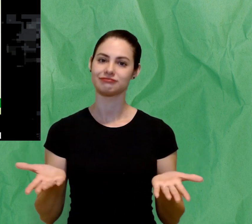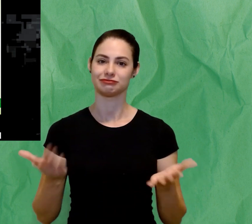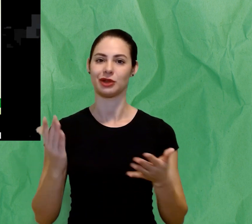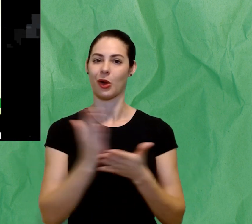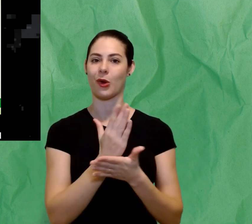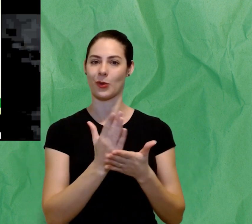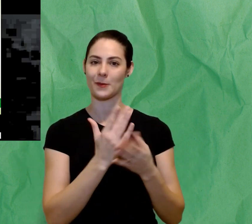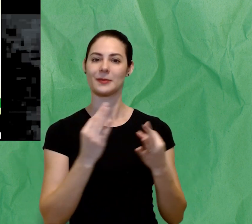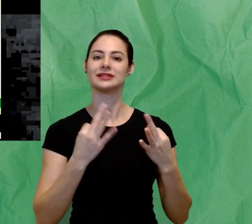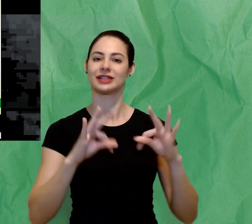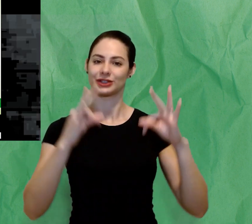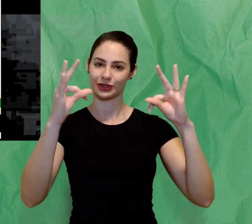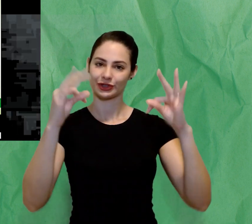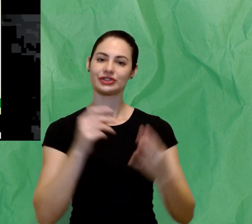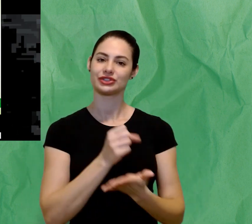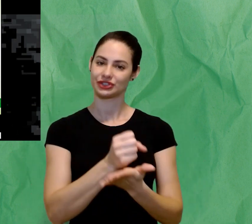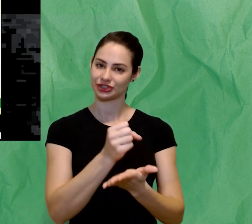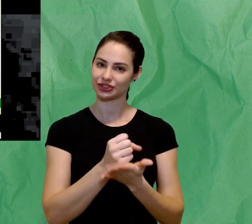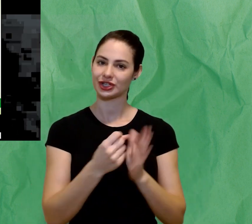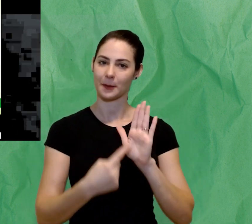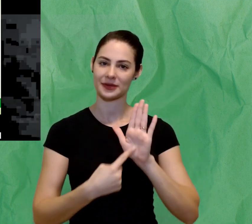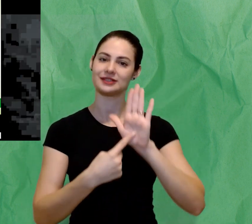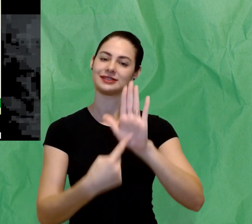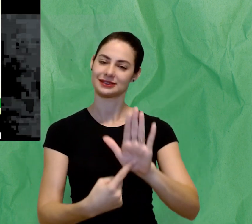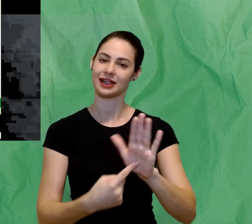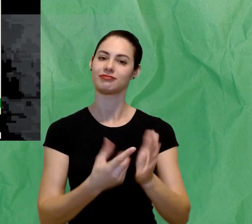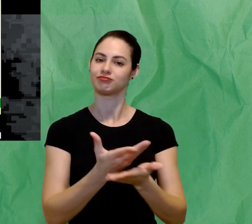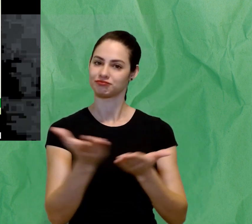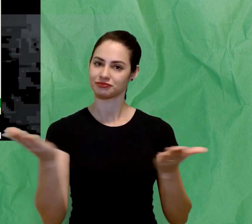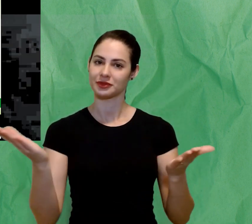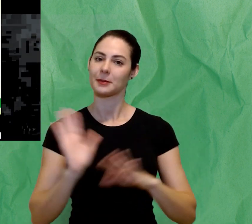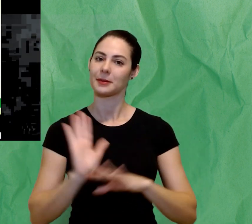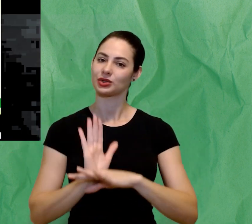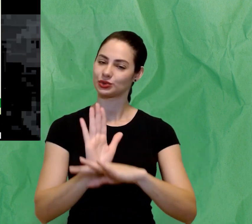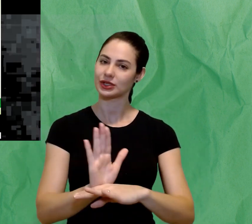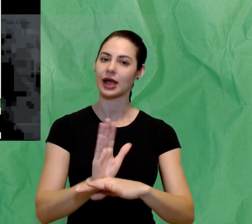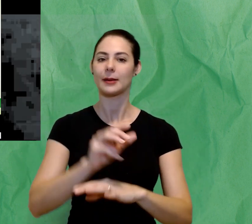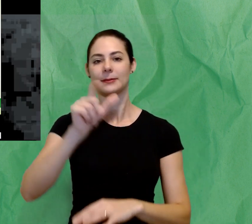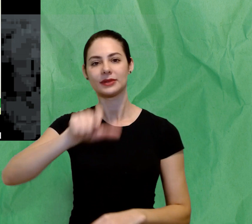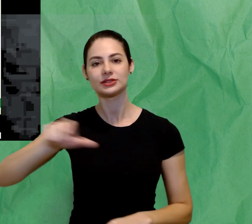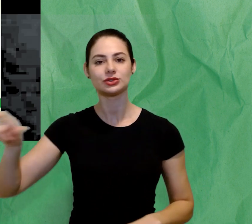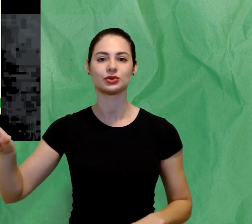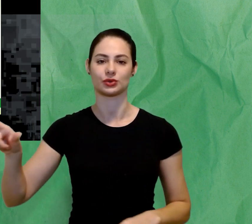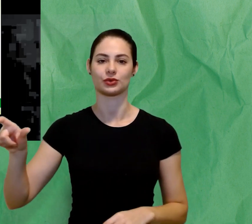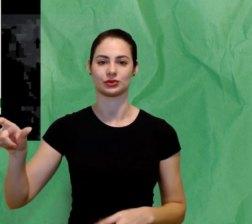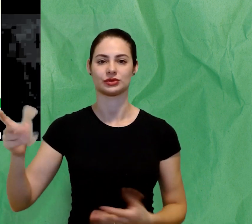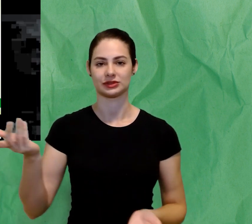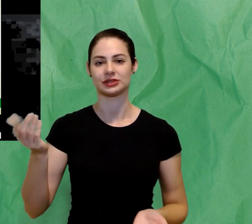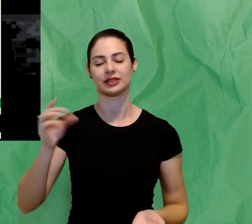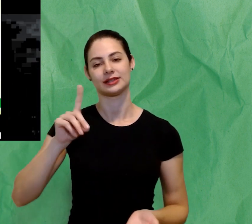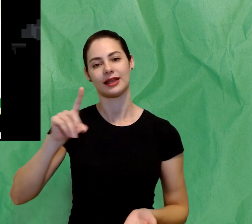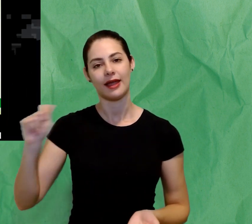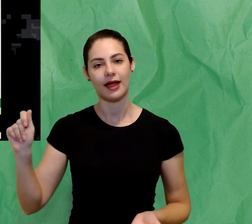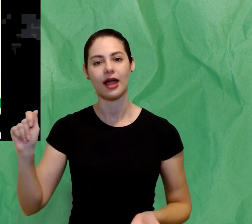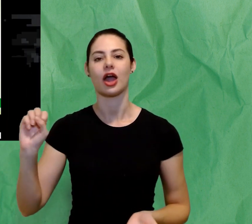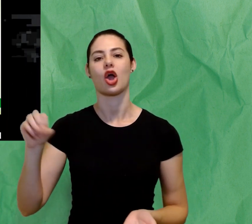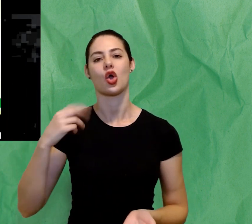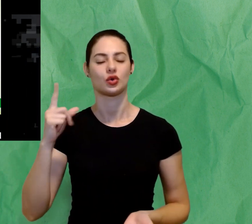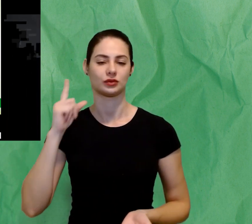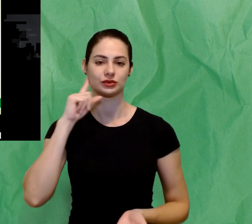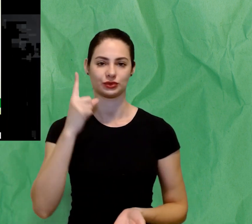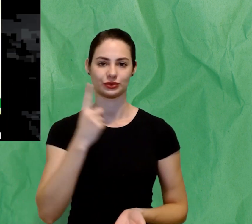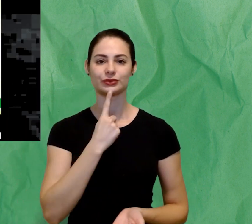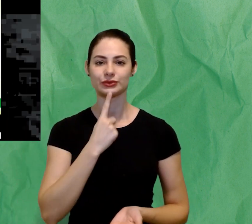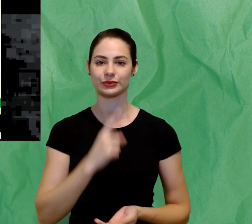das tecnologias assistivas apresentadas, para auxiliar pessoas com deficiência auditiva ou com